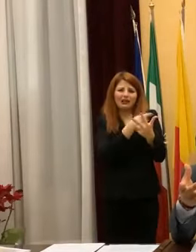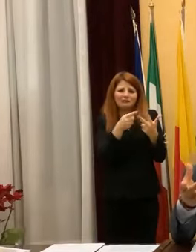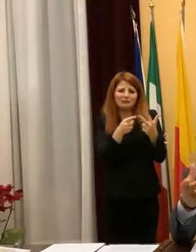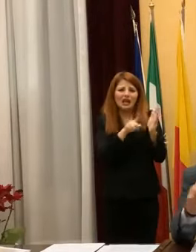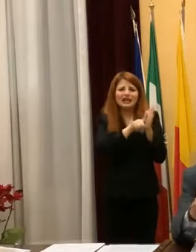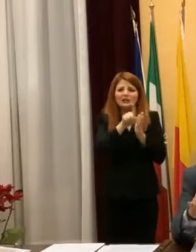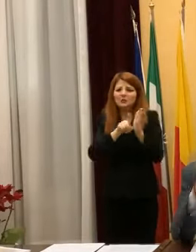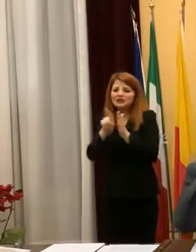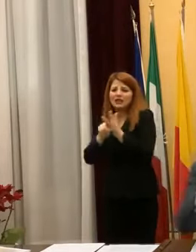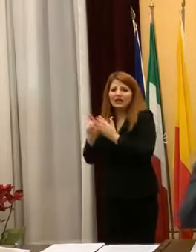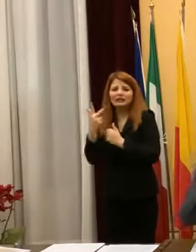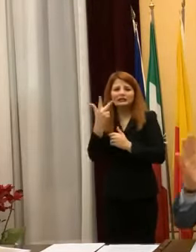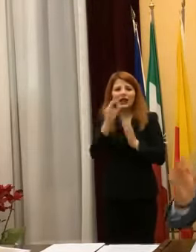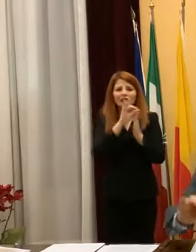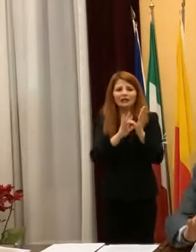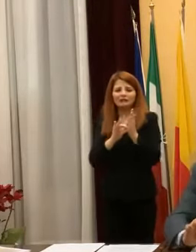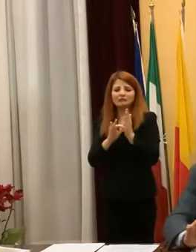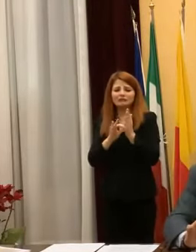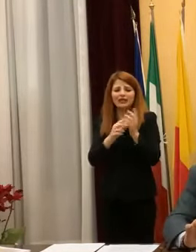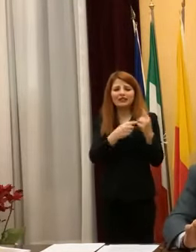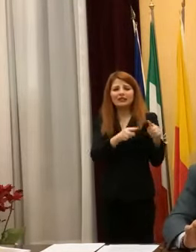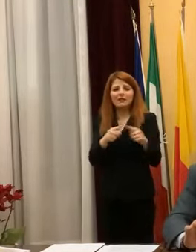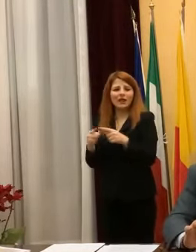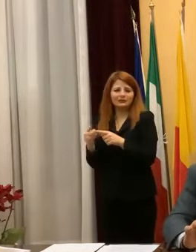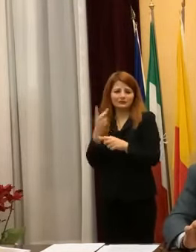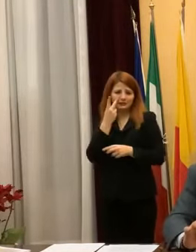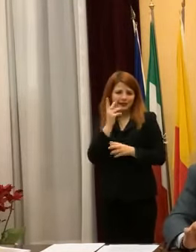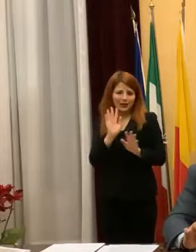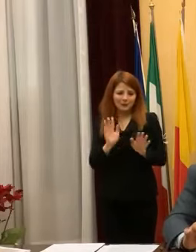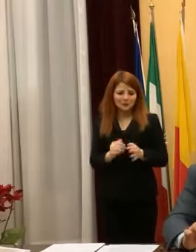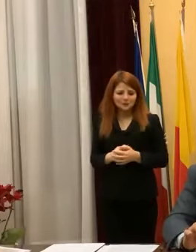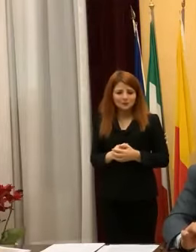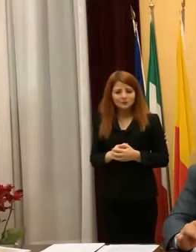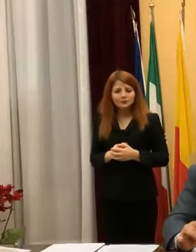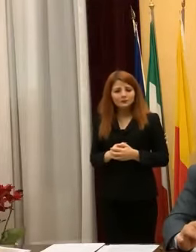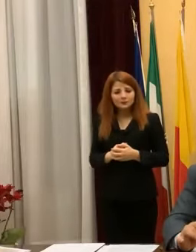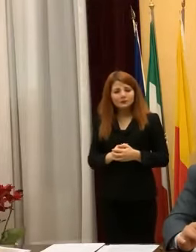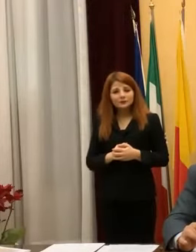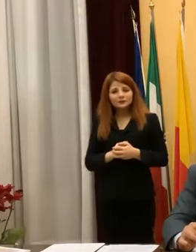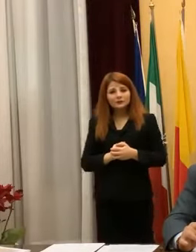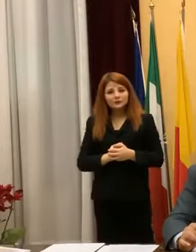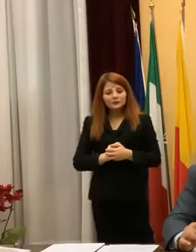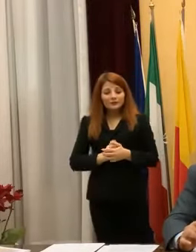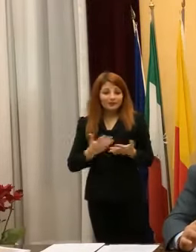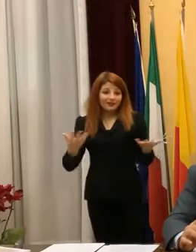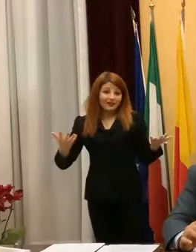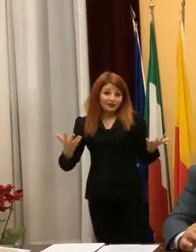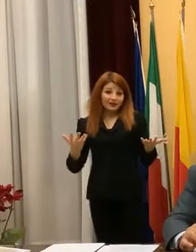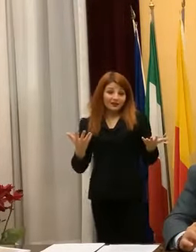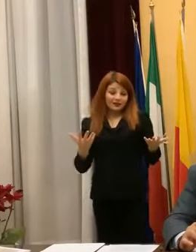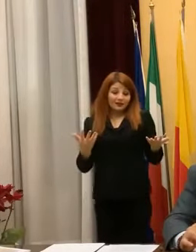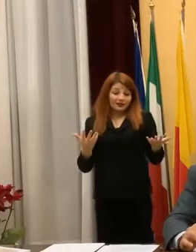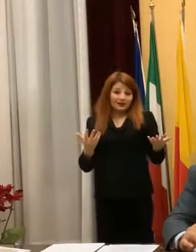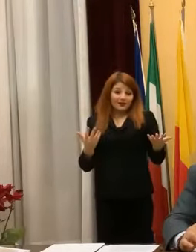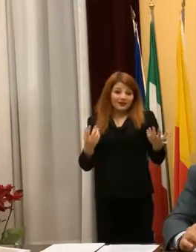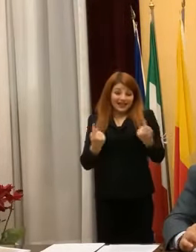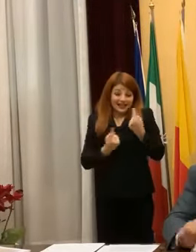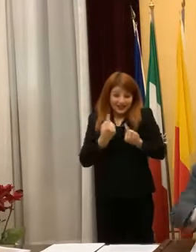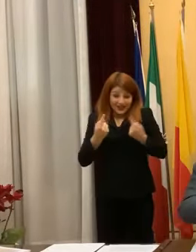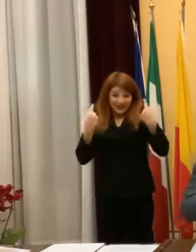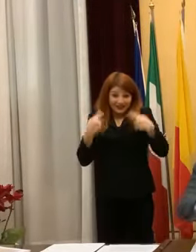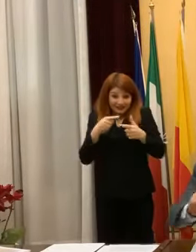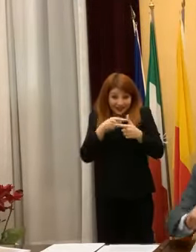concreto, udite, udite, perché qui la responsabilità di Musumeci e di Razza per la vicenda di